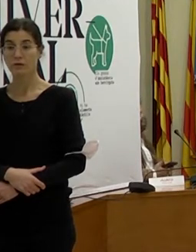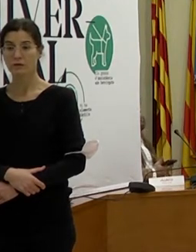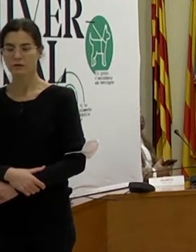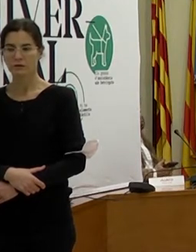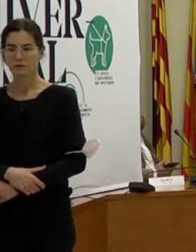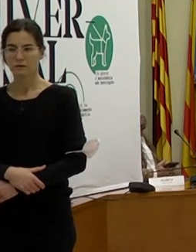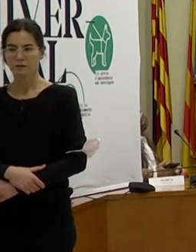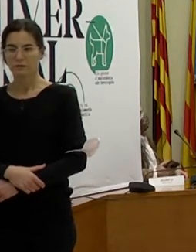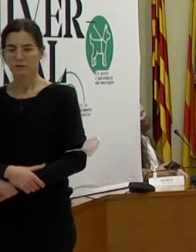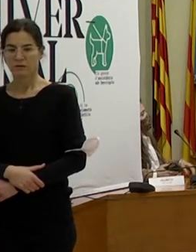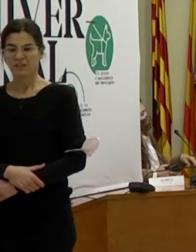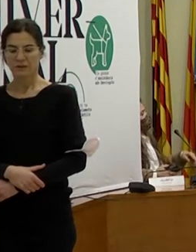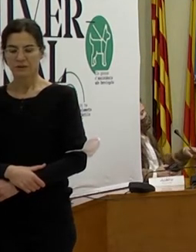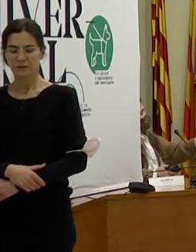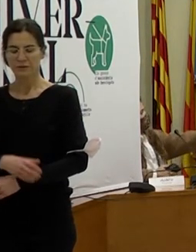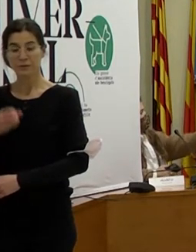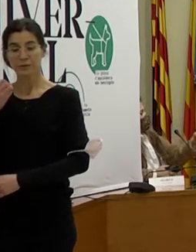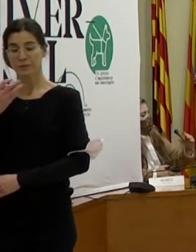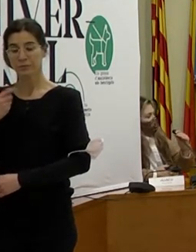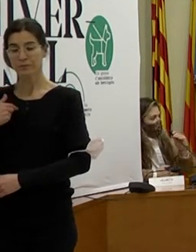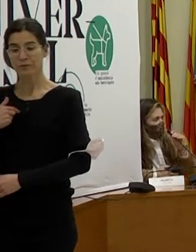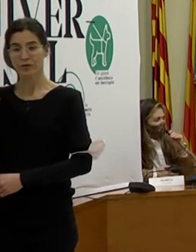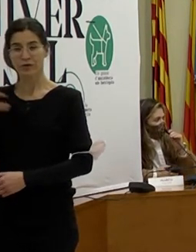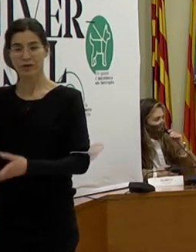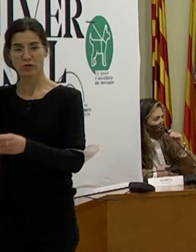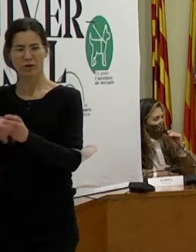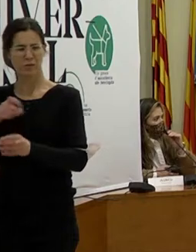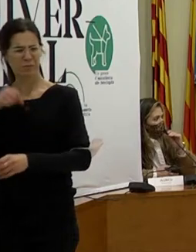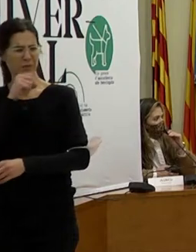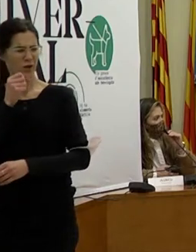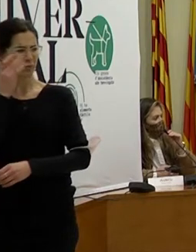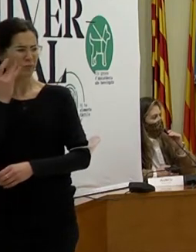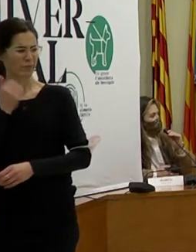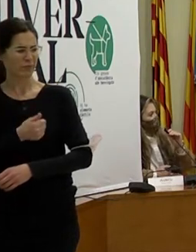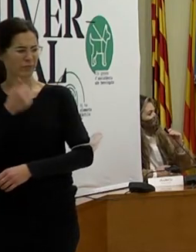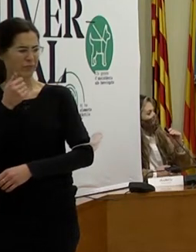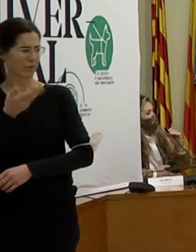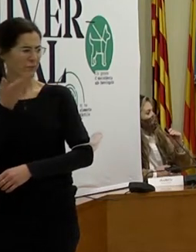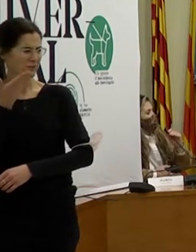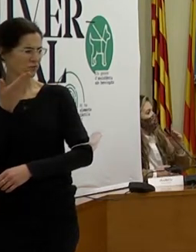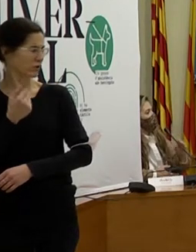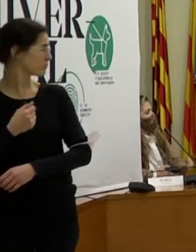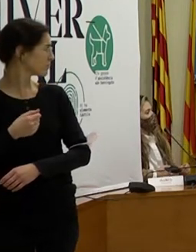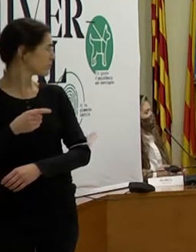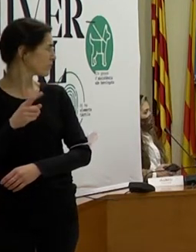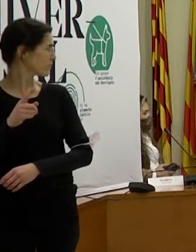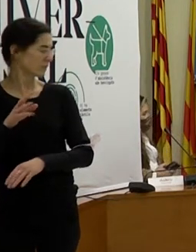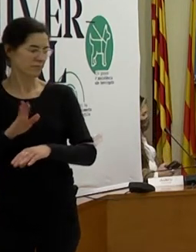Val, bueno, jo vaig participar en una mapa. Sí,